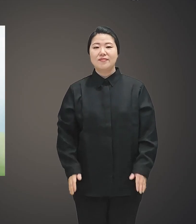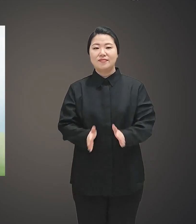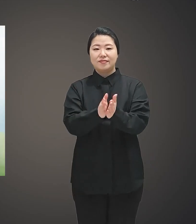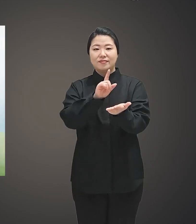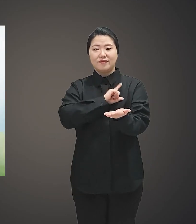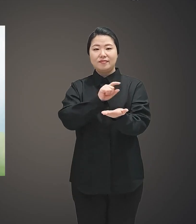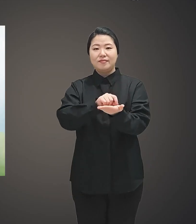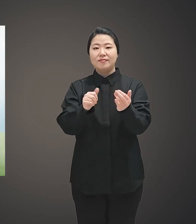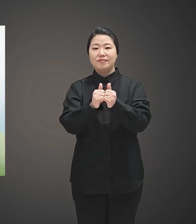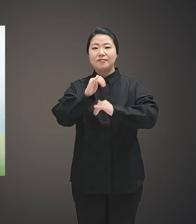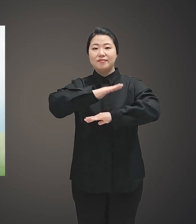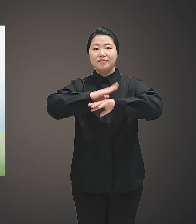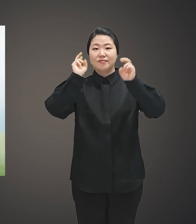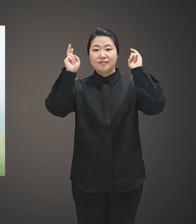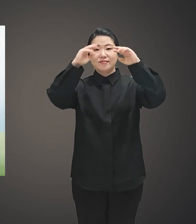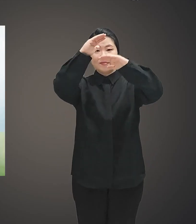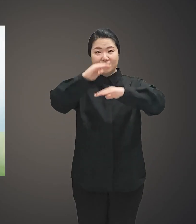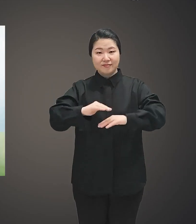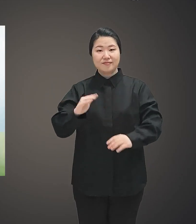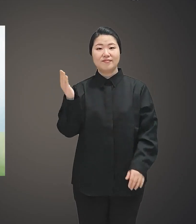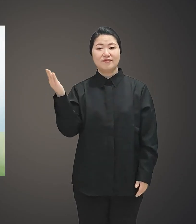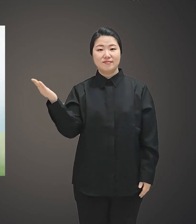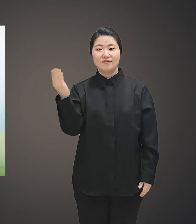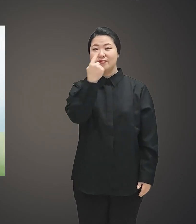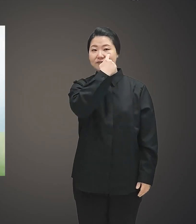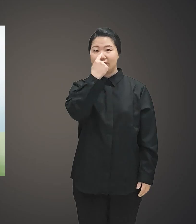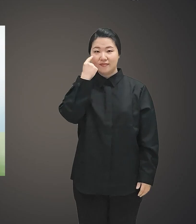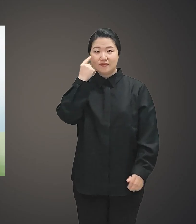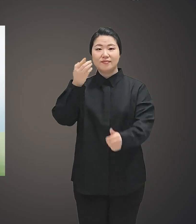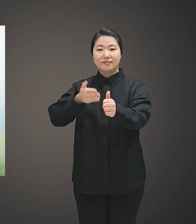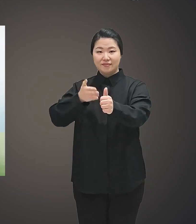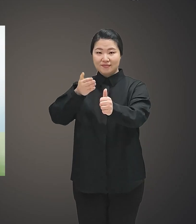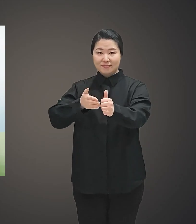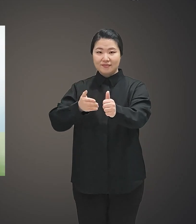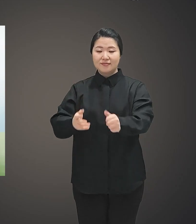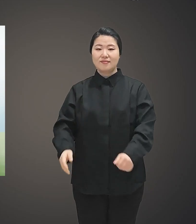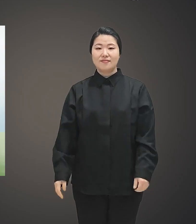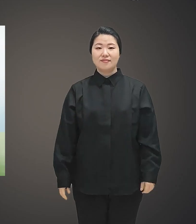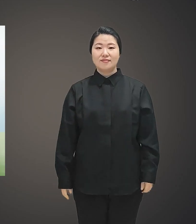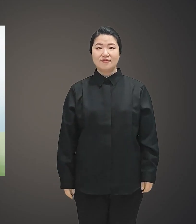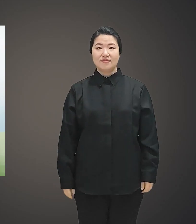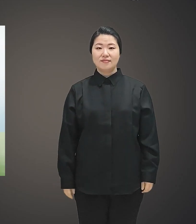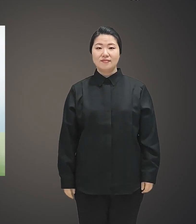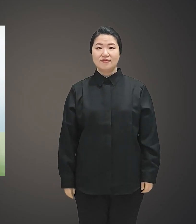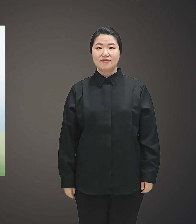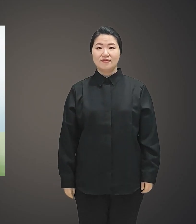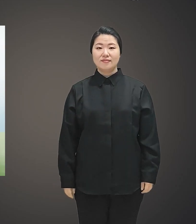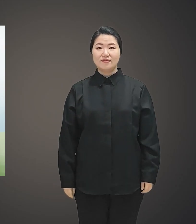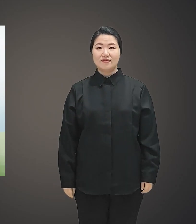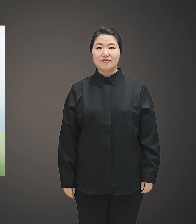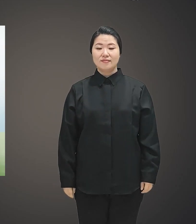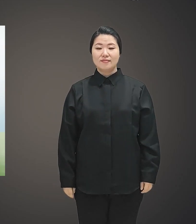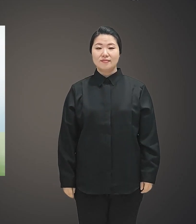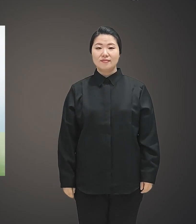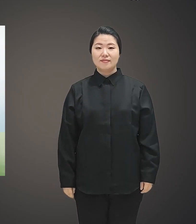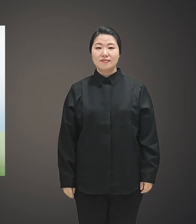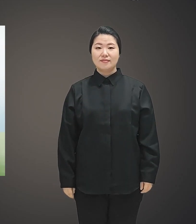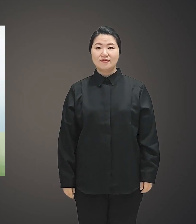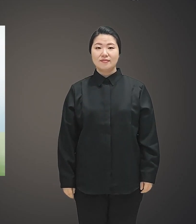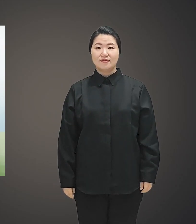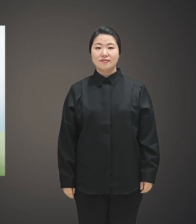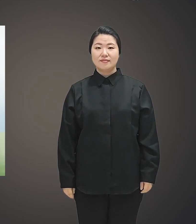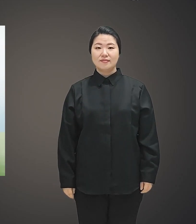도서명 내일은 내일이 가까워질 거야. 저자 김시원, 노지향, 문성실, 박혜연, 배윤슬